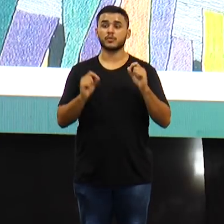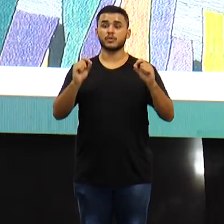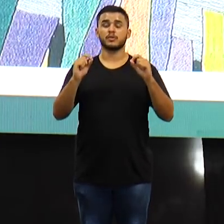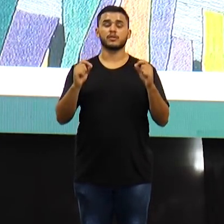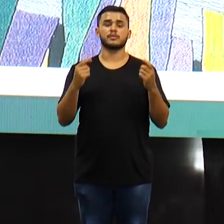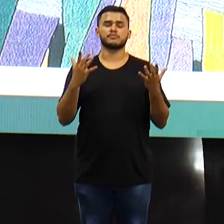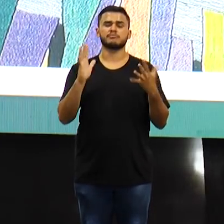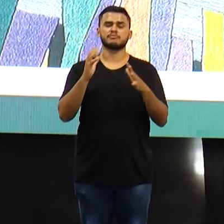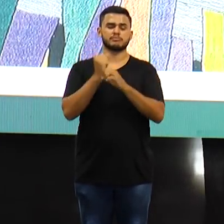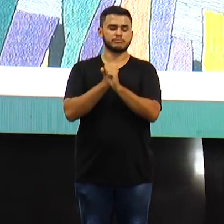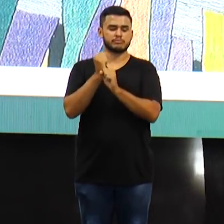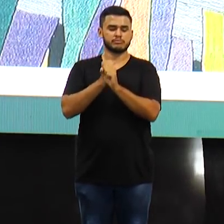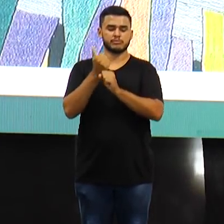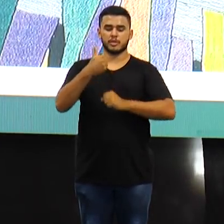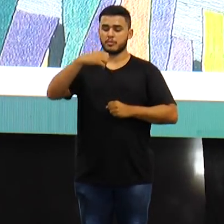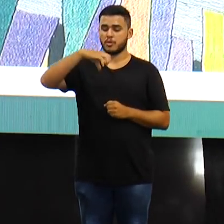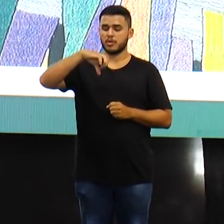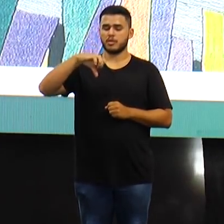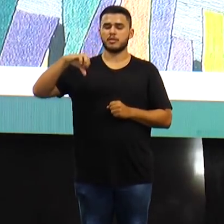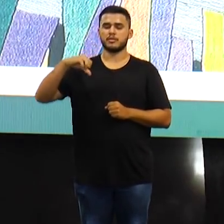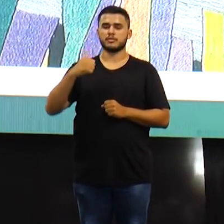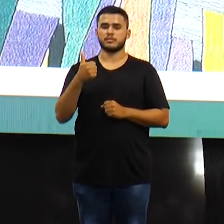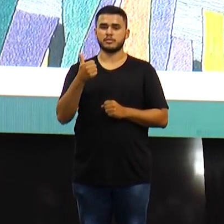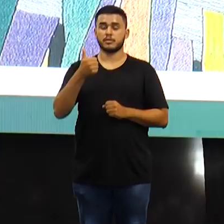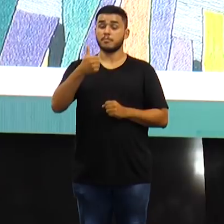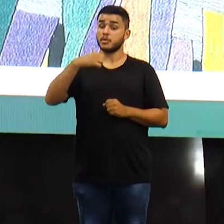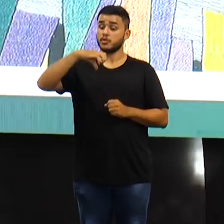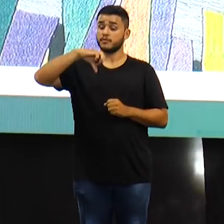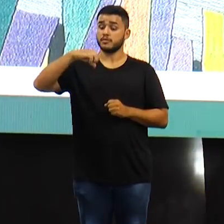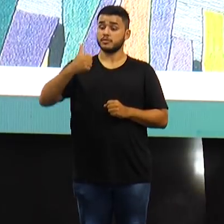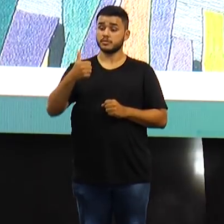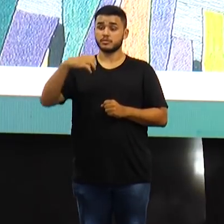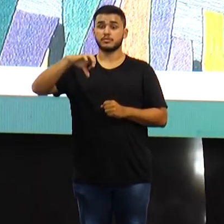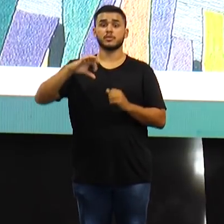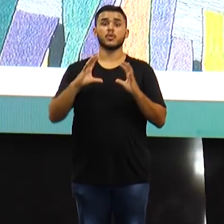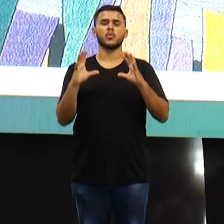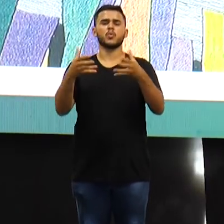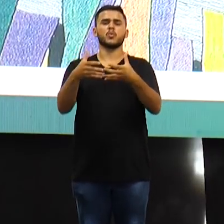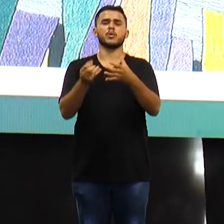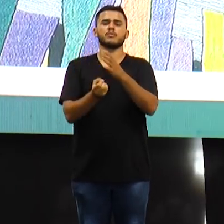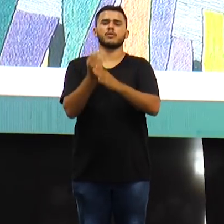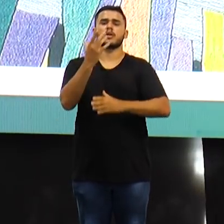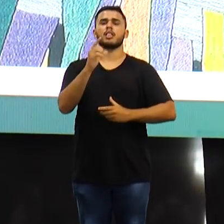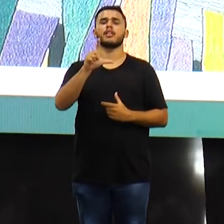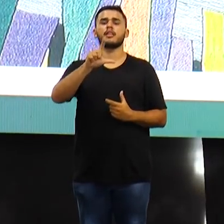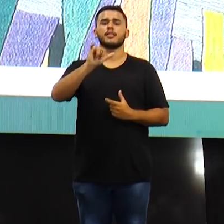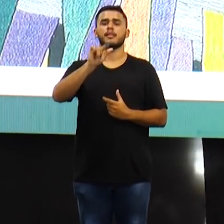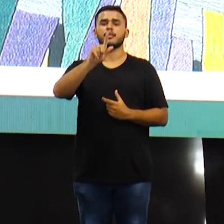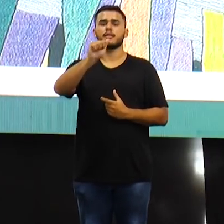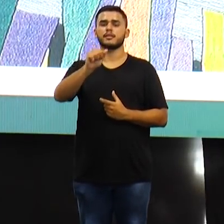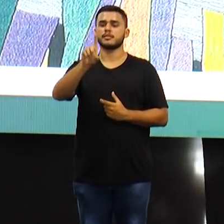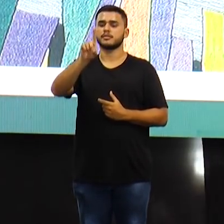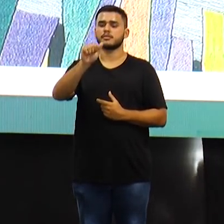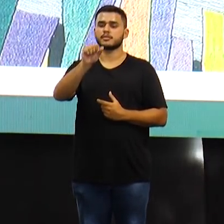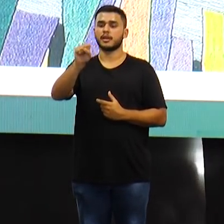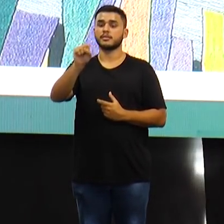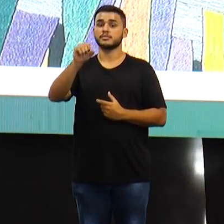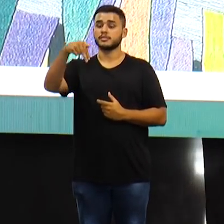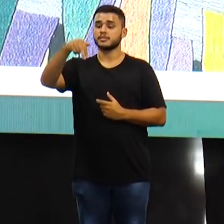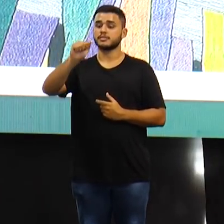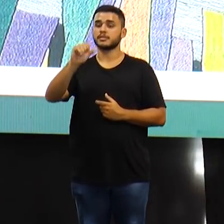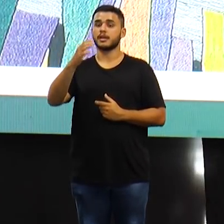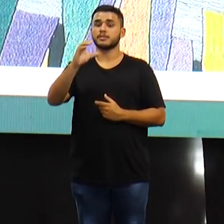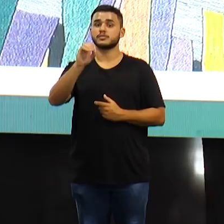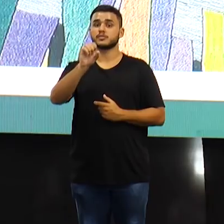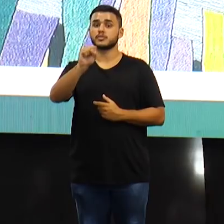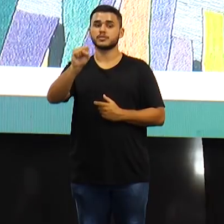1919, a criação da Liga das Nações. Professor, o que seria a Liga das Nações? Hoje a gente